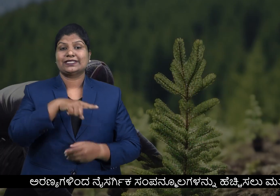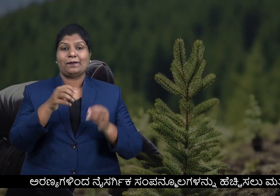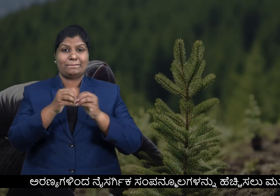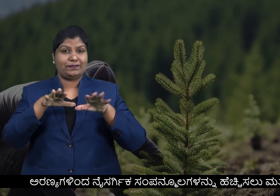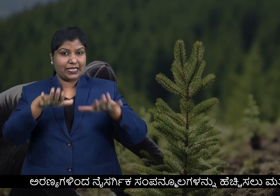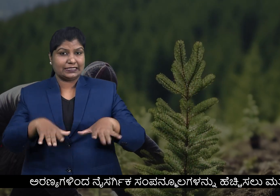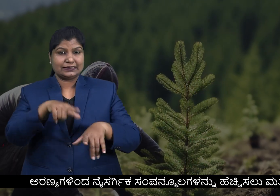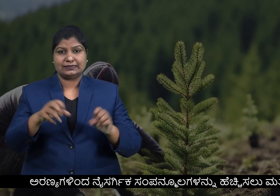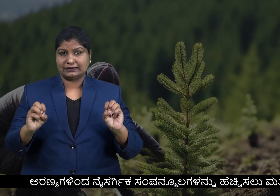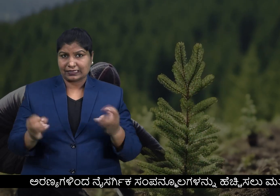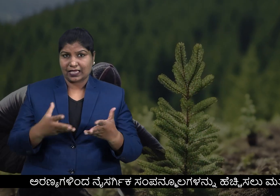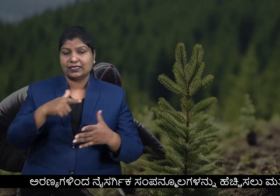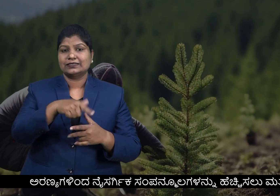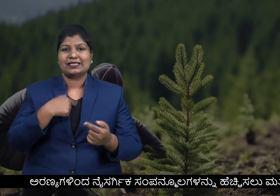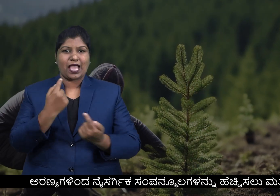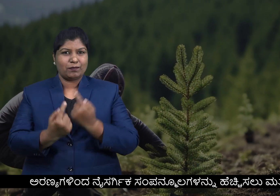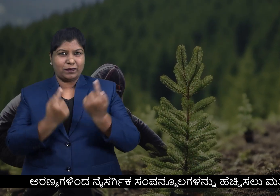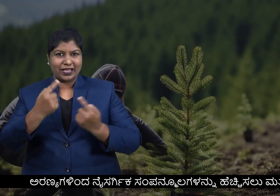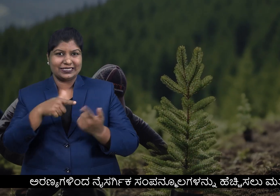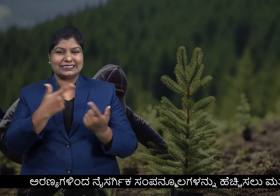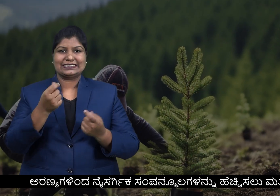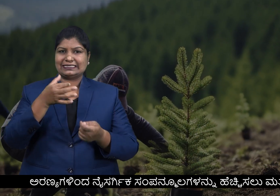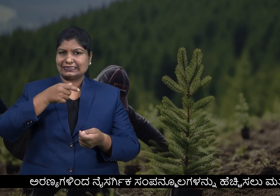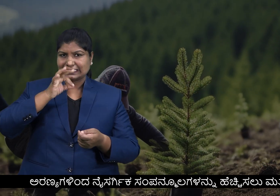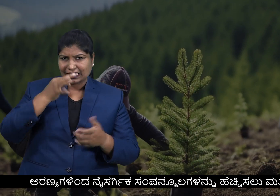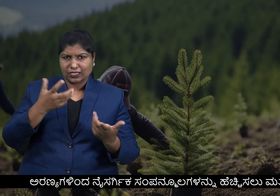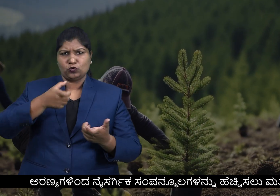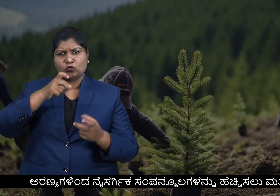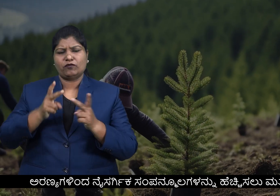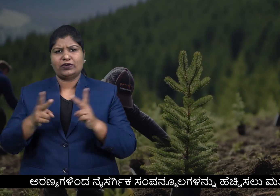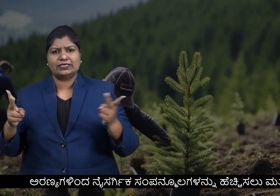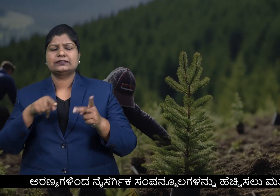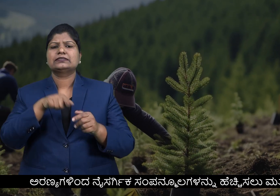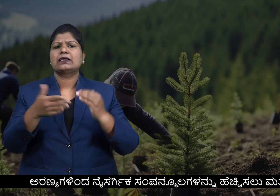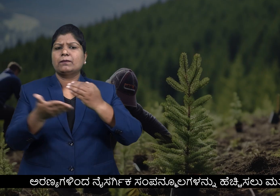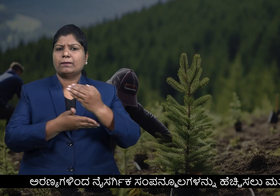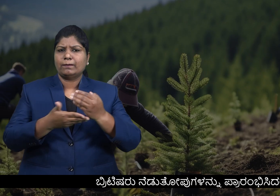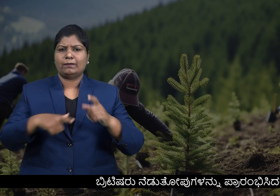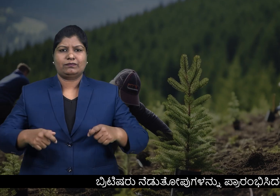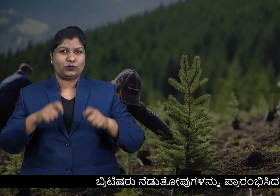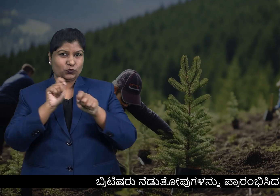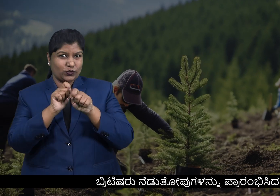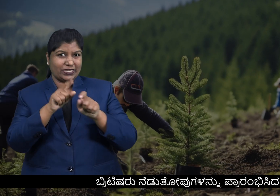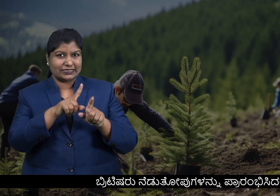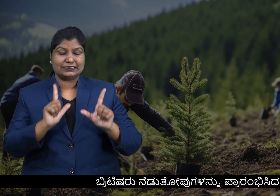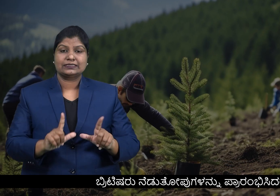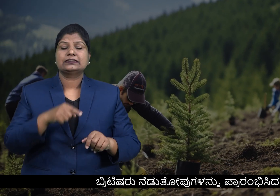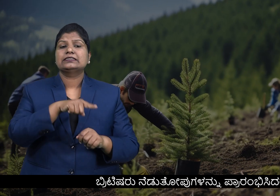ಅರಣ್ಯಗಳಿಂದ ನೈಸರ್ಗಿಕ ಸಂಪನ್ಮೂಲಗಳನ್ನು ಹೆಚ್ಚಿಸಲು ಮತ್ತು ರಫ್ತು ಮಾಡಲು